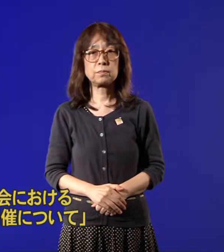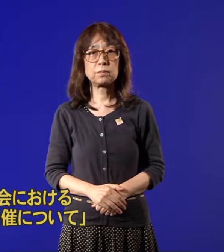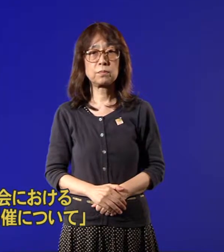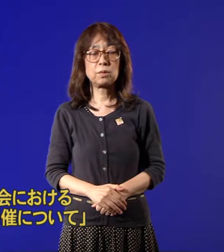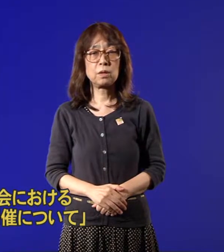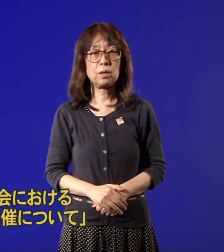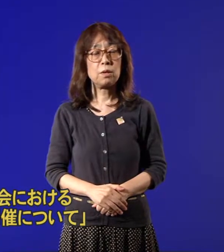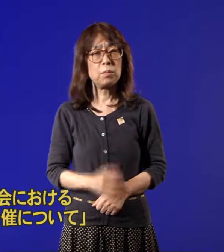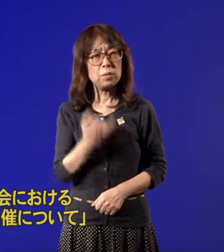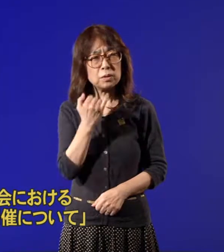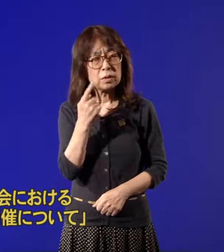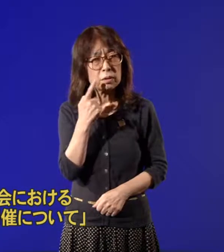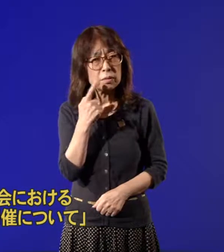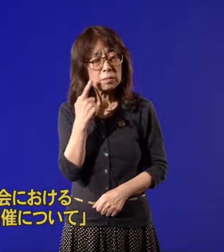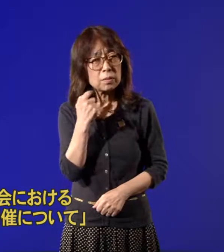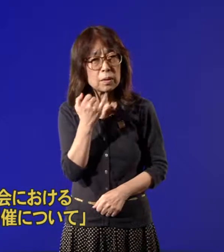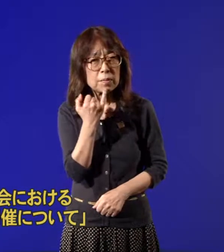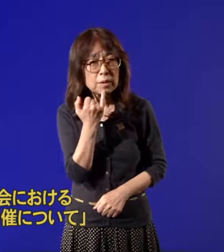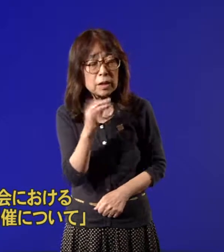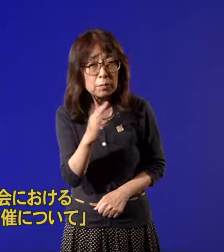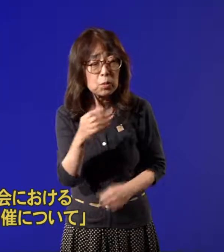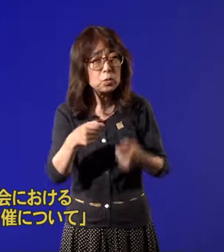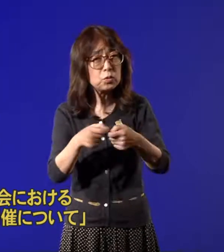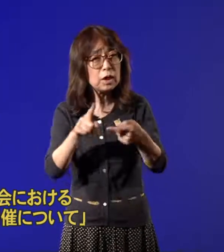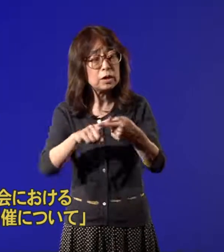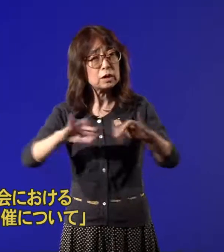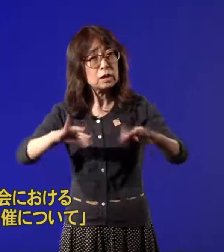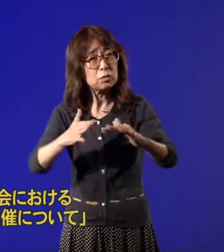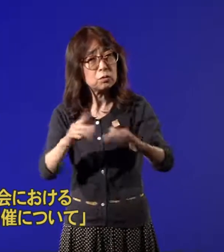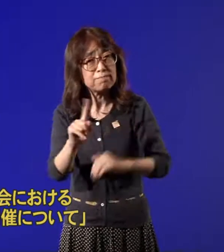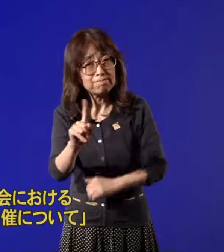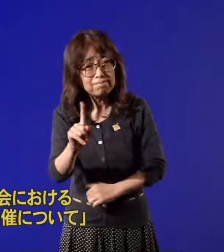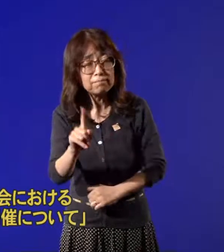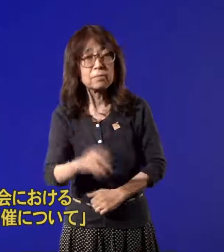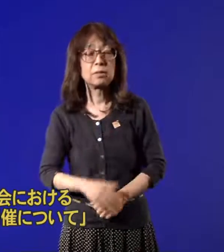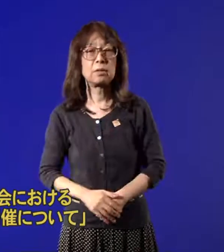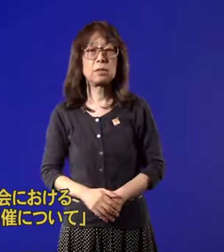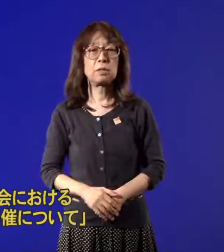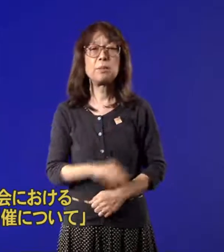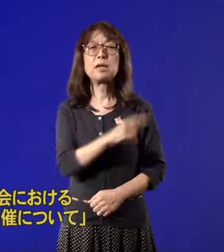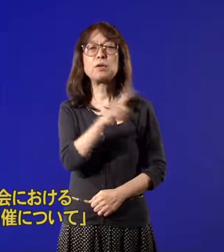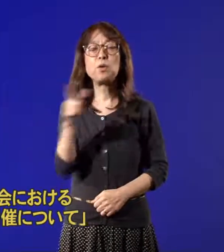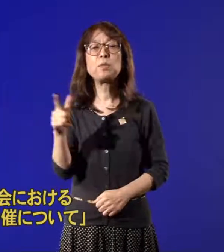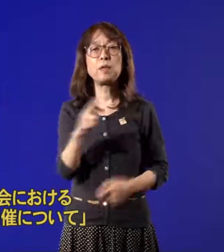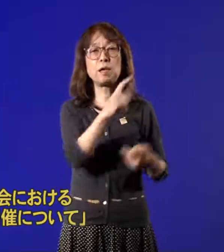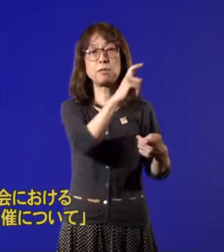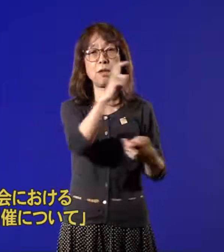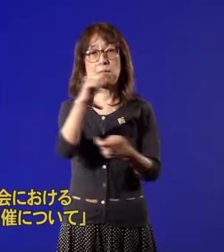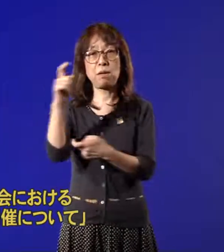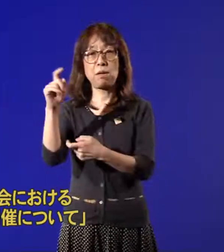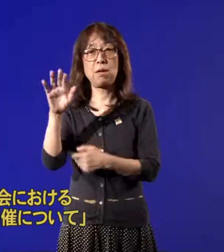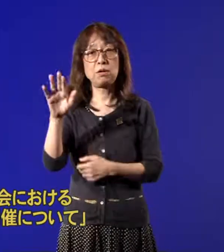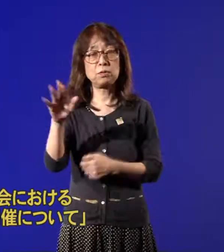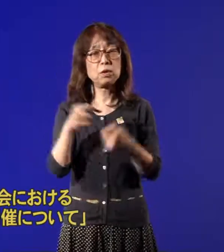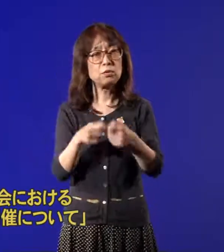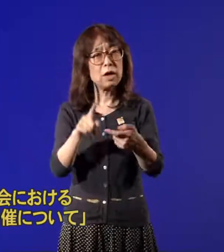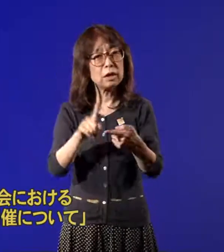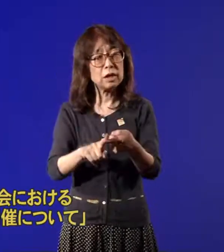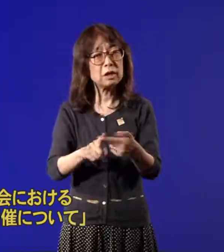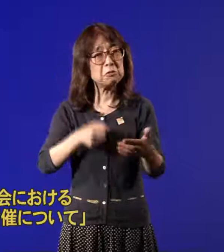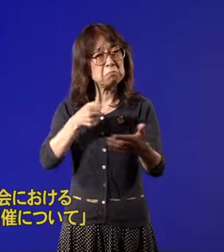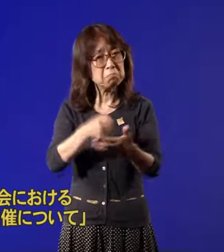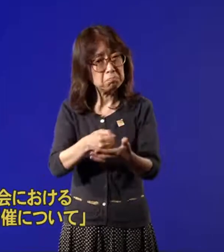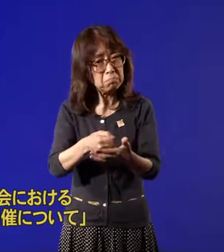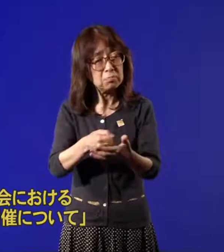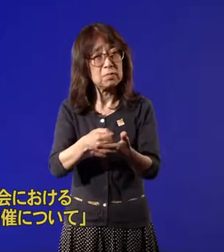差し支えなければその具体的な議論というのはどのような、 はい、いろいろなテーマがありましてまだこう具体的にこうしようというところま